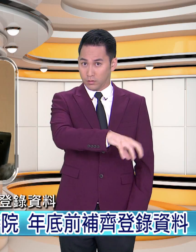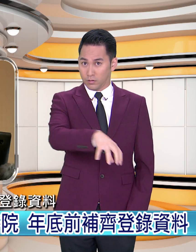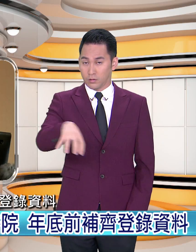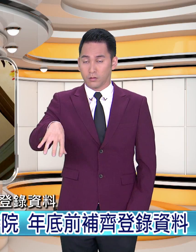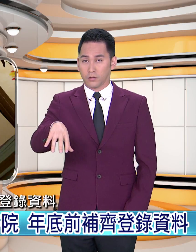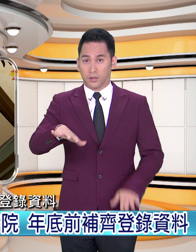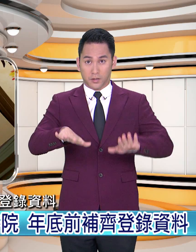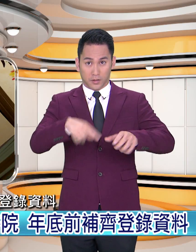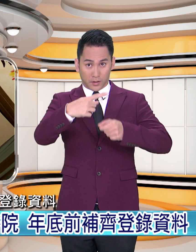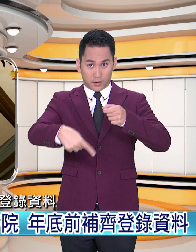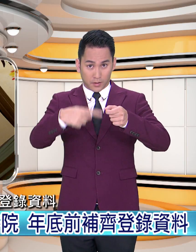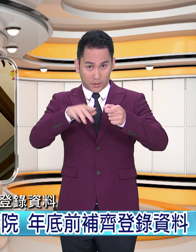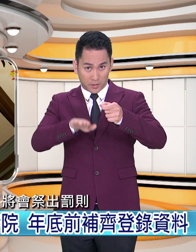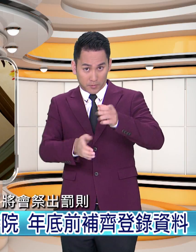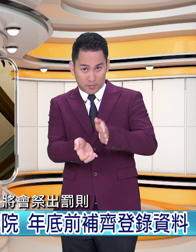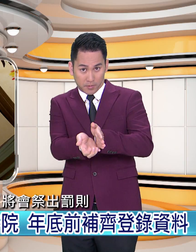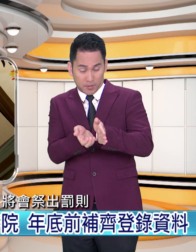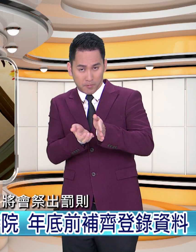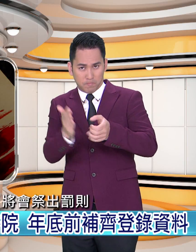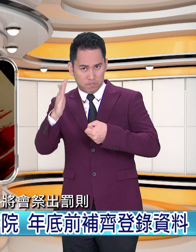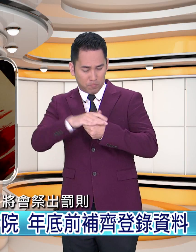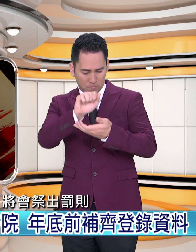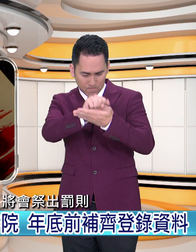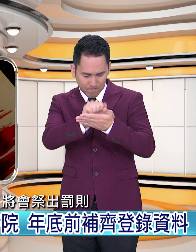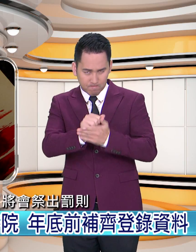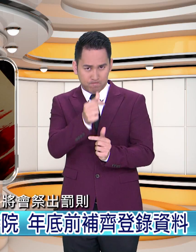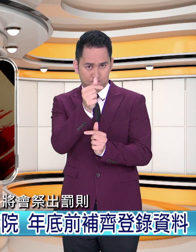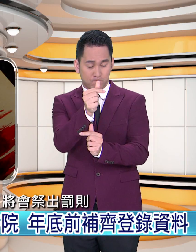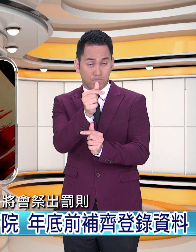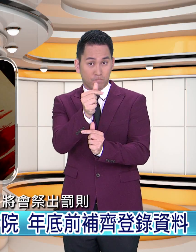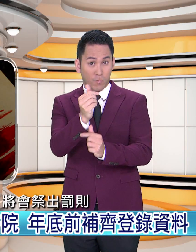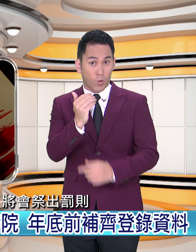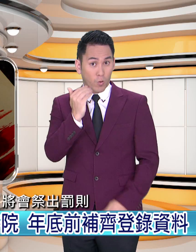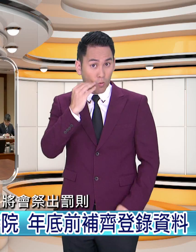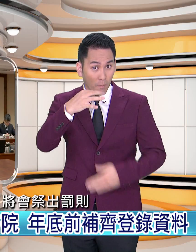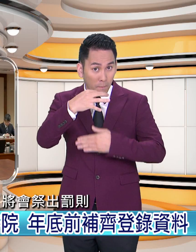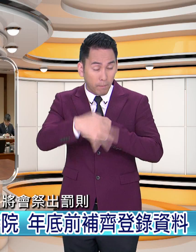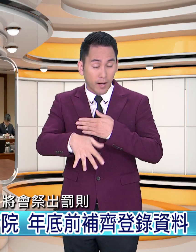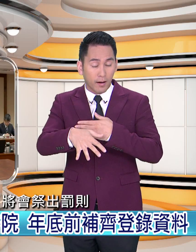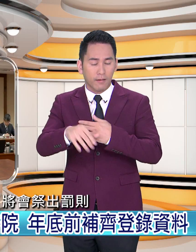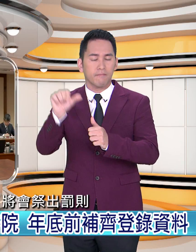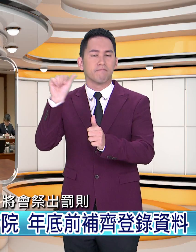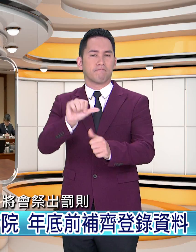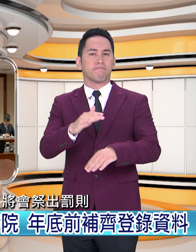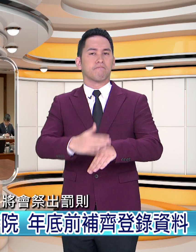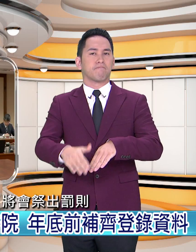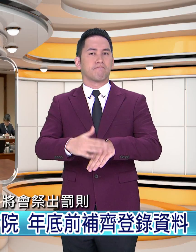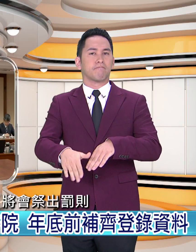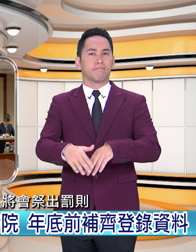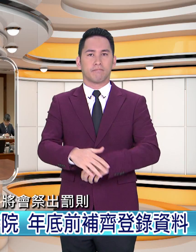录的资料，如果没有登录完整，将会记出罚则。